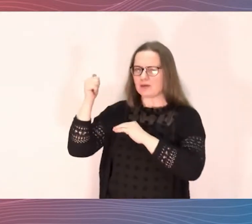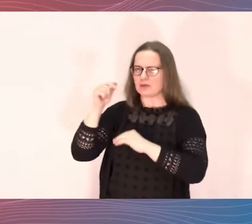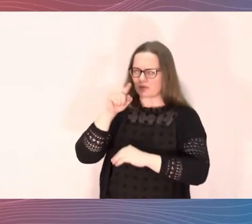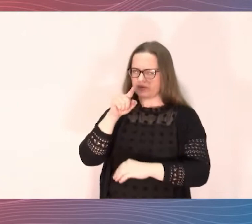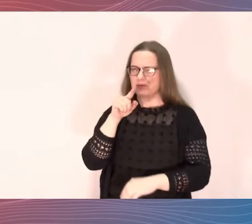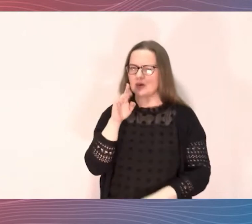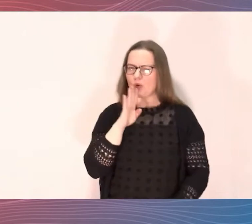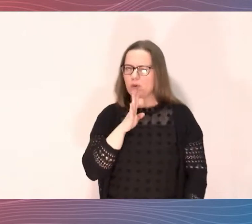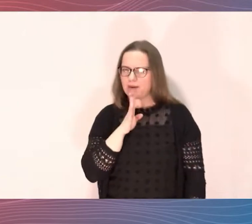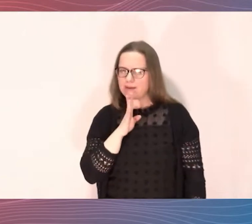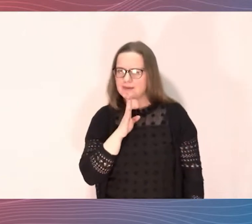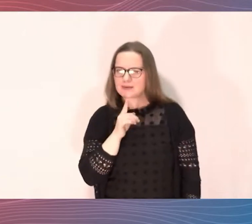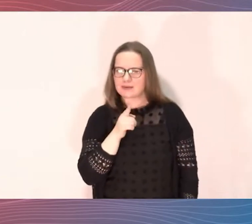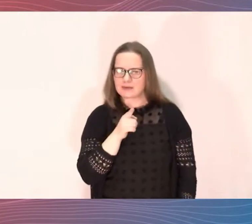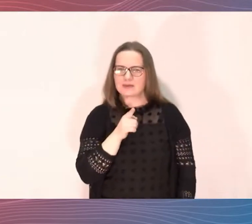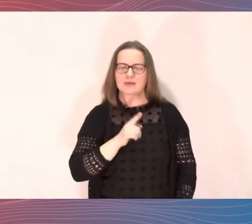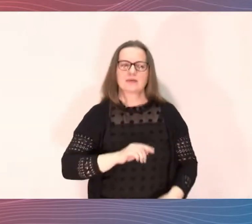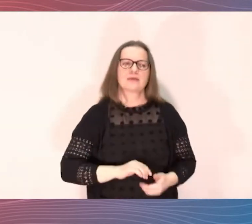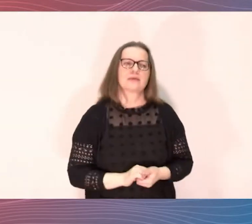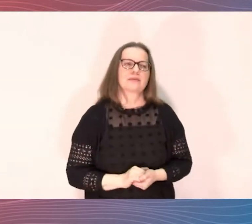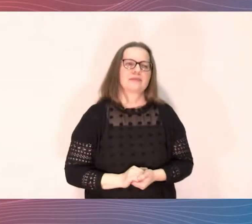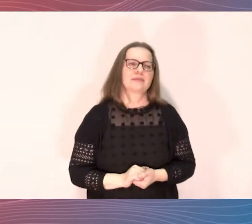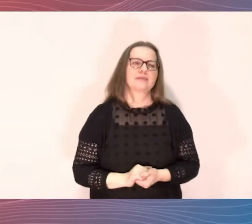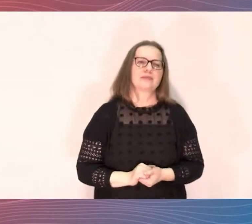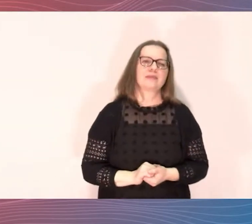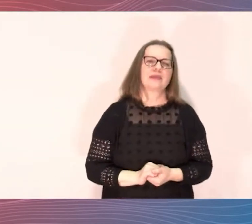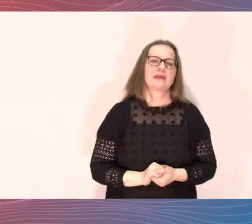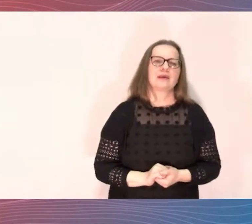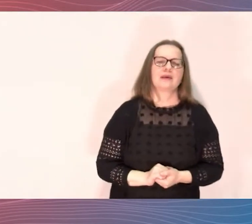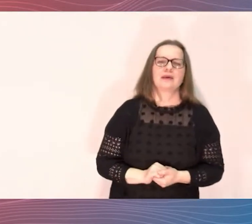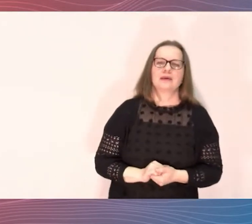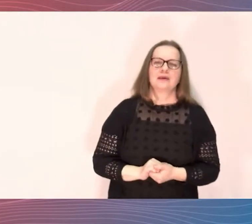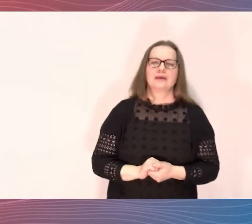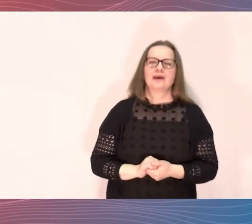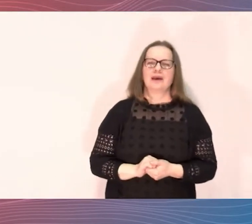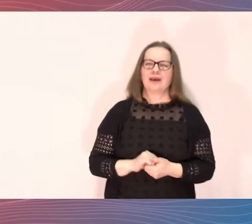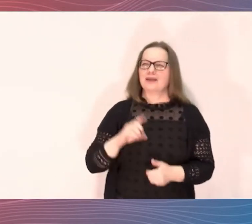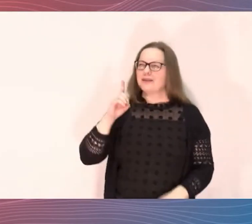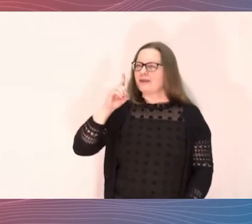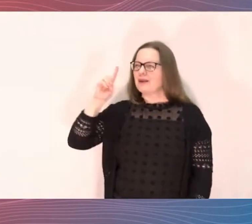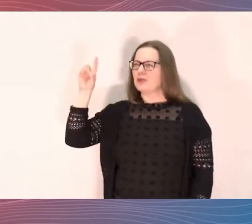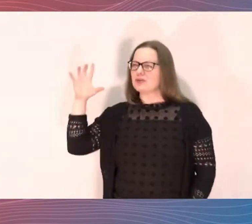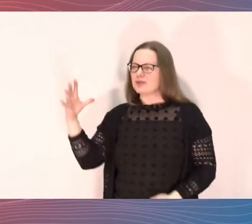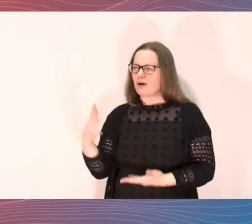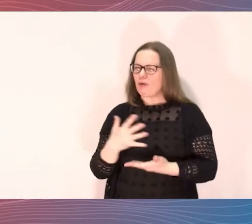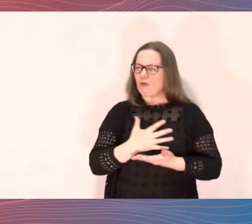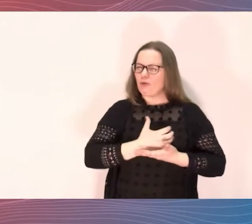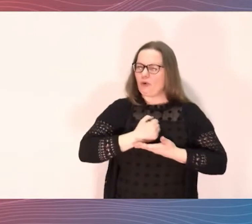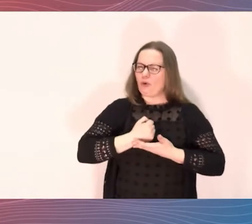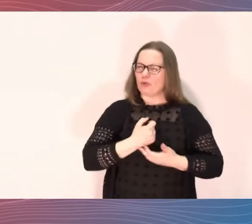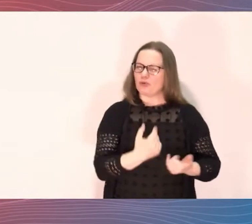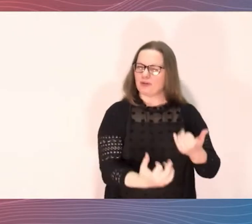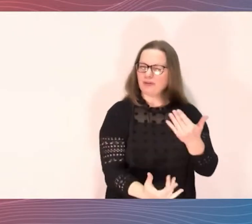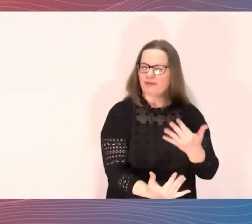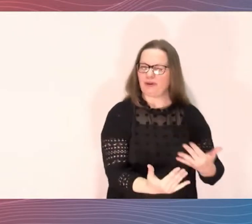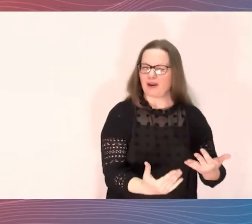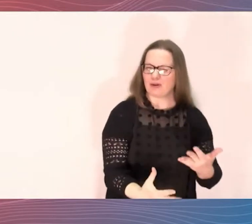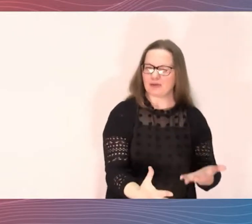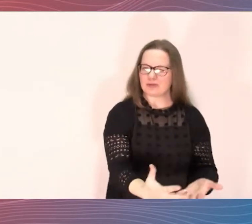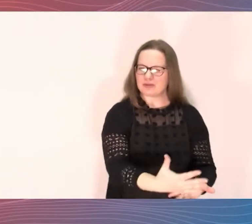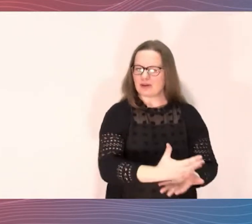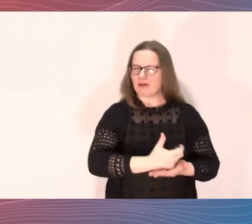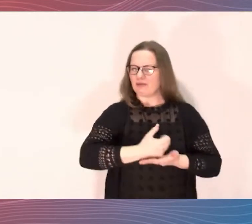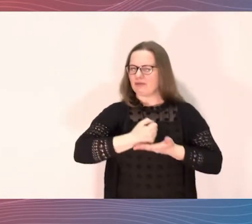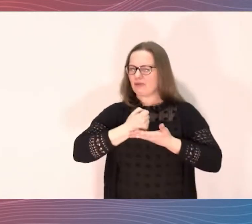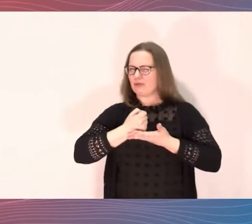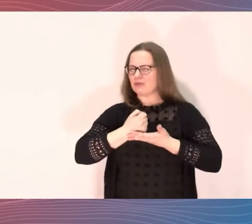chamou. Porque Ele não nos chamou apenas para nos tirar do inferno e ir para o céu, não. Ele nos escolheu e